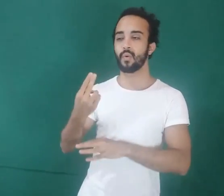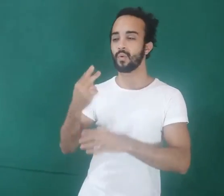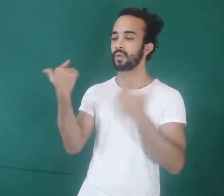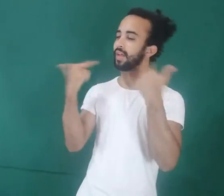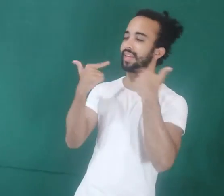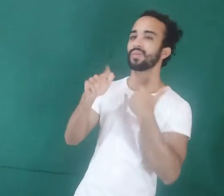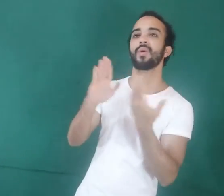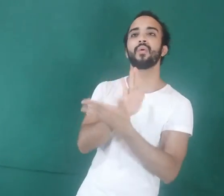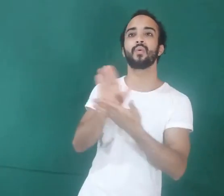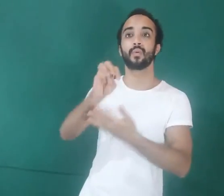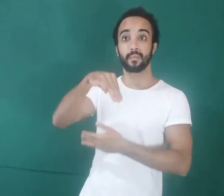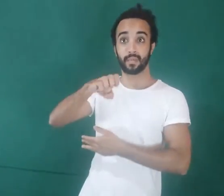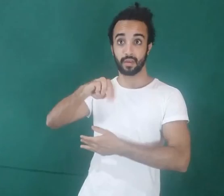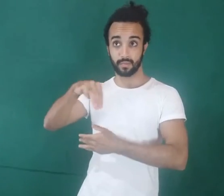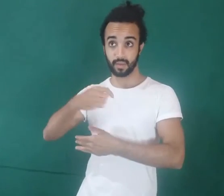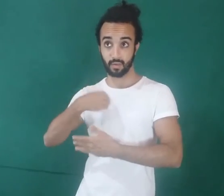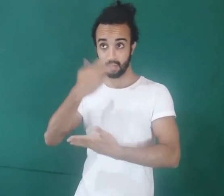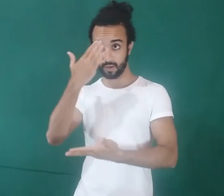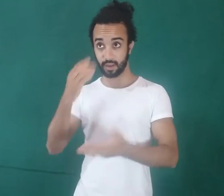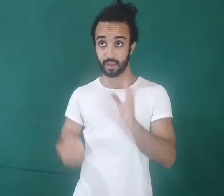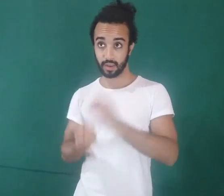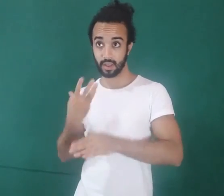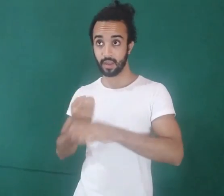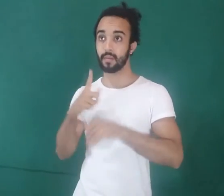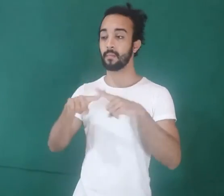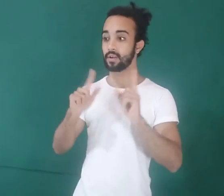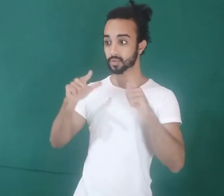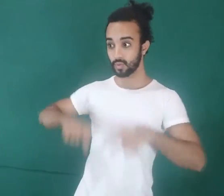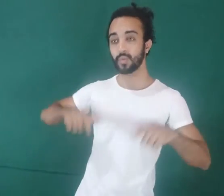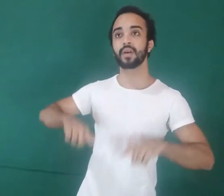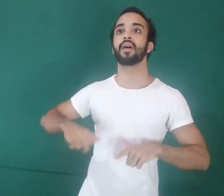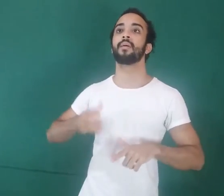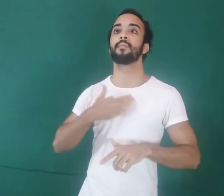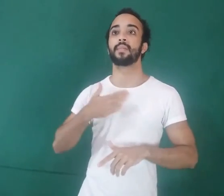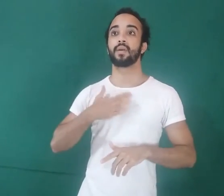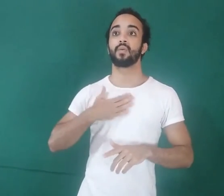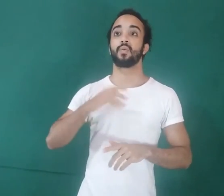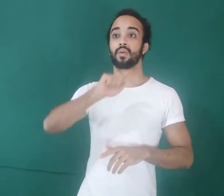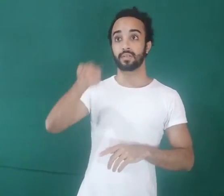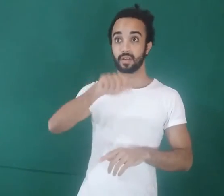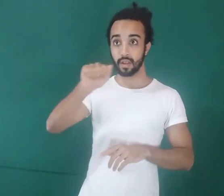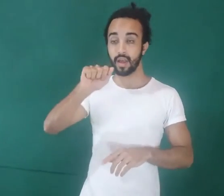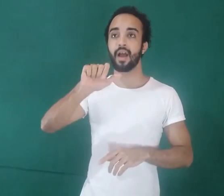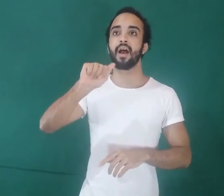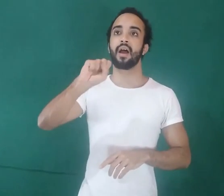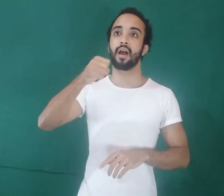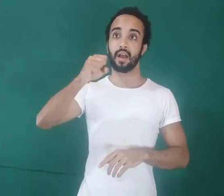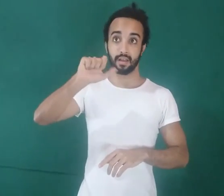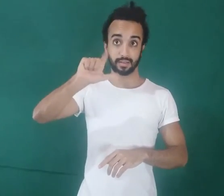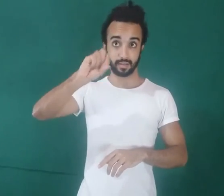meme criado por mim, mas nessa plataforma, num lugar mais legislado, mais claro. O meu Instagram é aslan.cabral, certo?